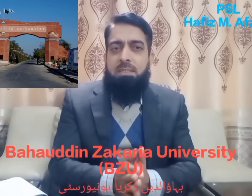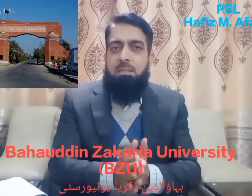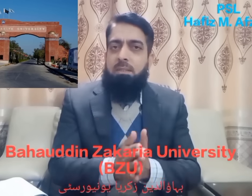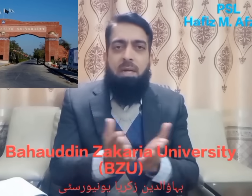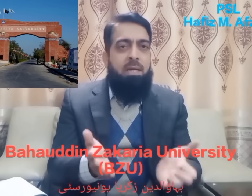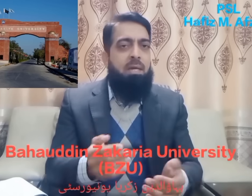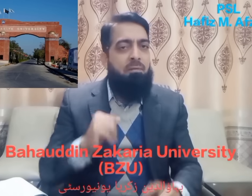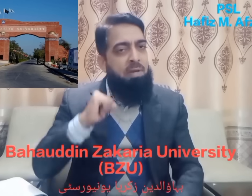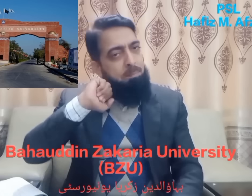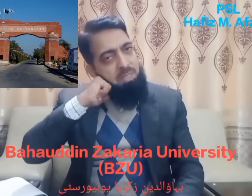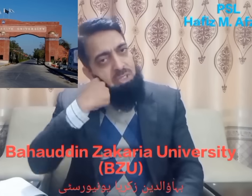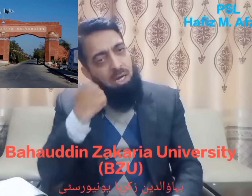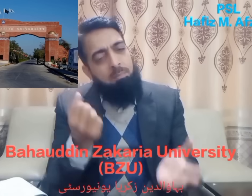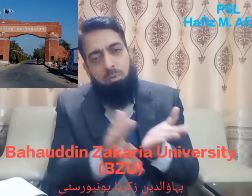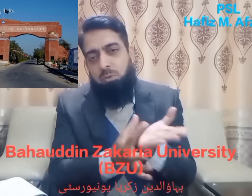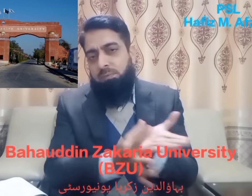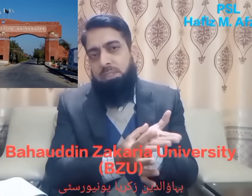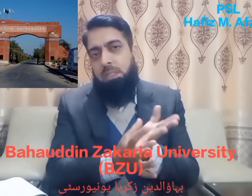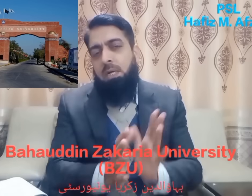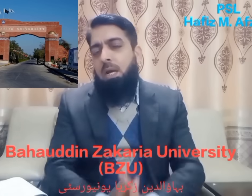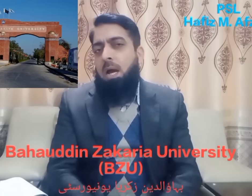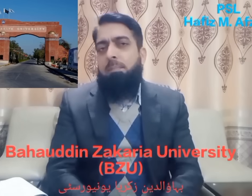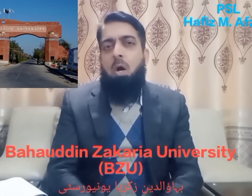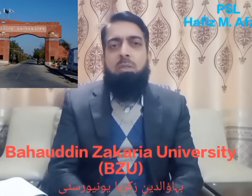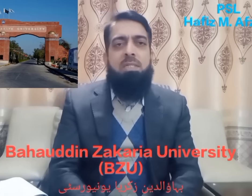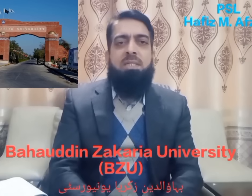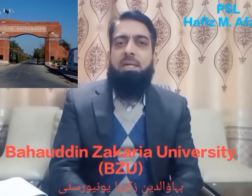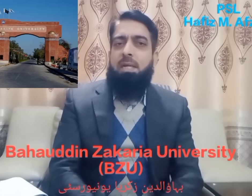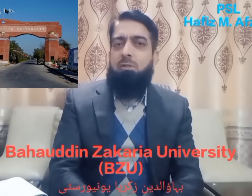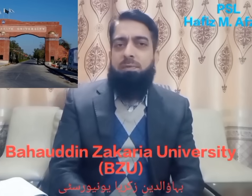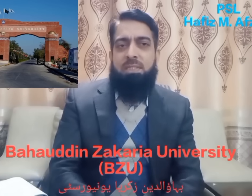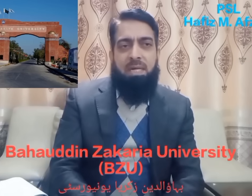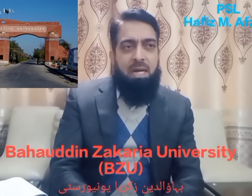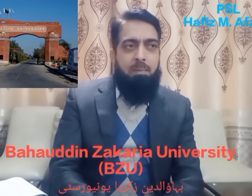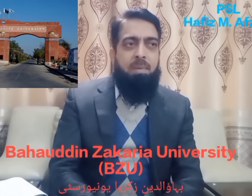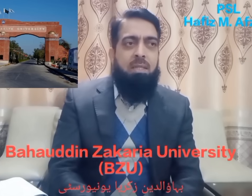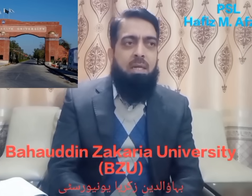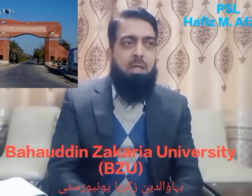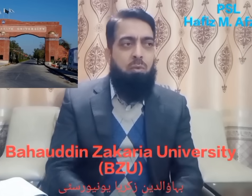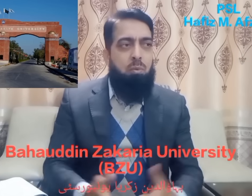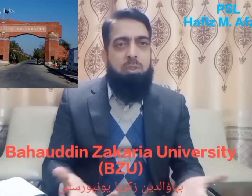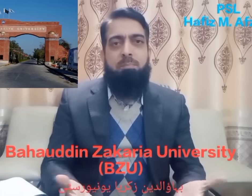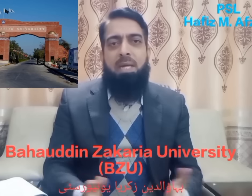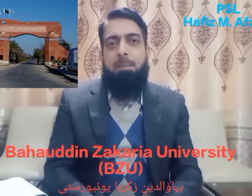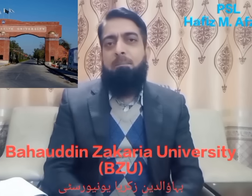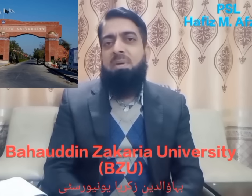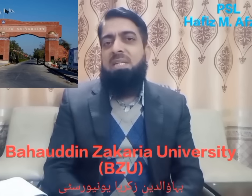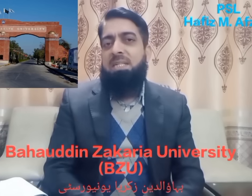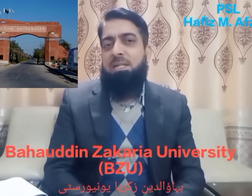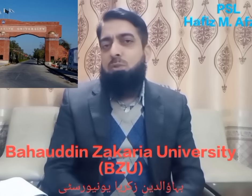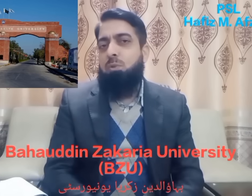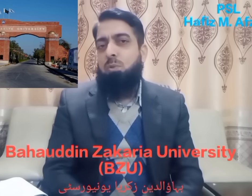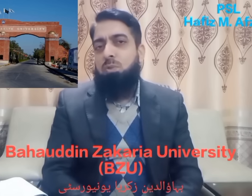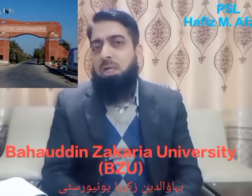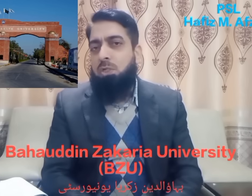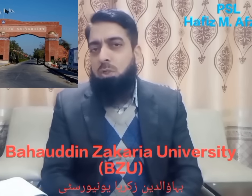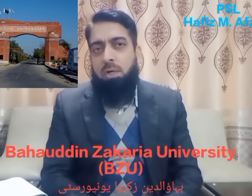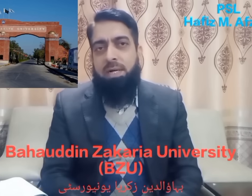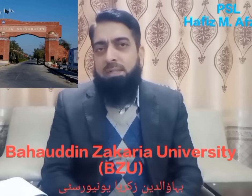अदरवाइज इतना ही काफी है पंजाब यूनिवर्सिटी। अब बहाउद्दीन जकरिया यूनिवर्सिटी अगर हम बात करें तो उसमें BZU जो उसका